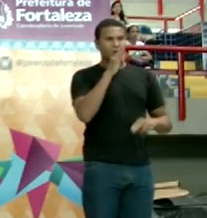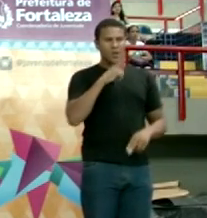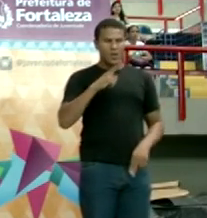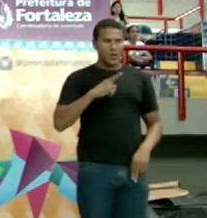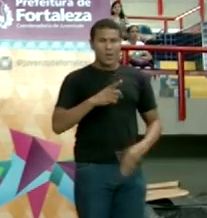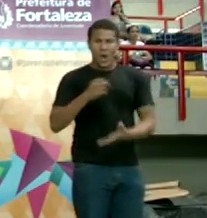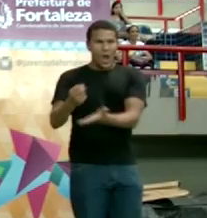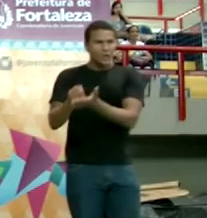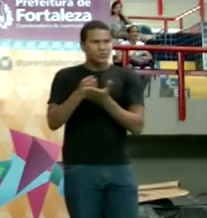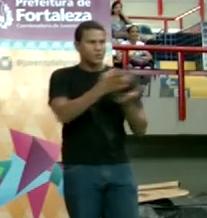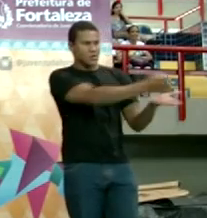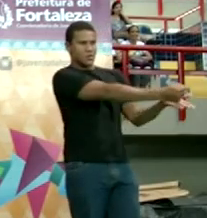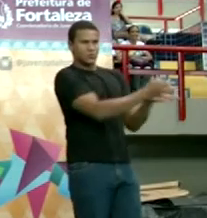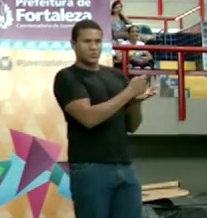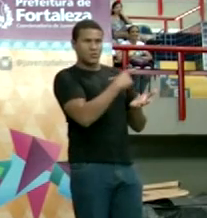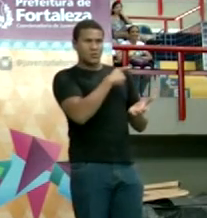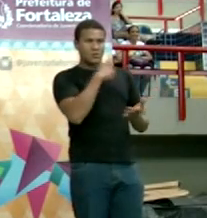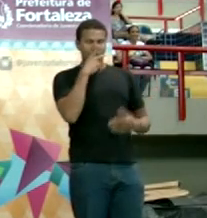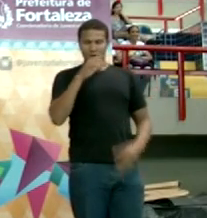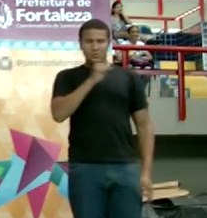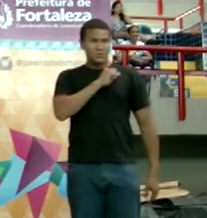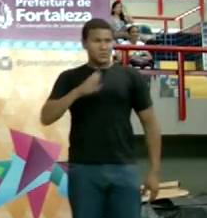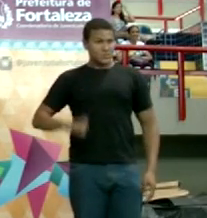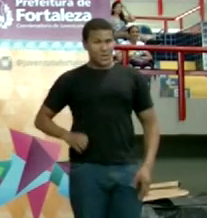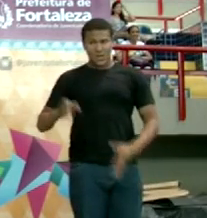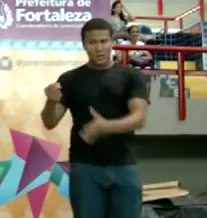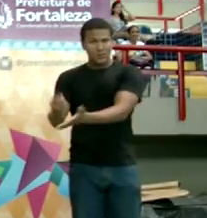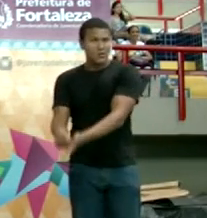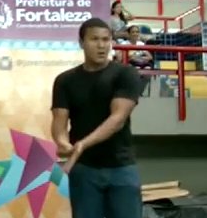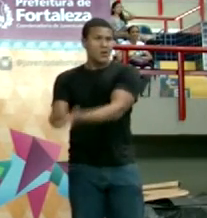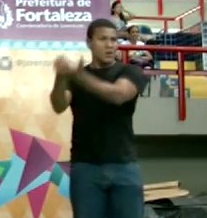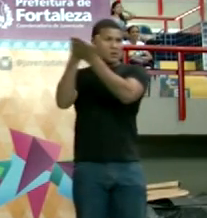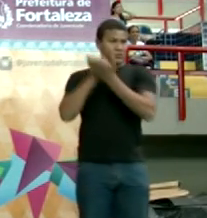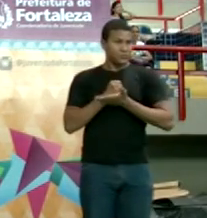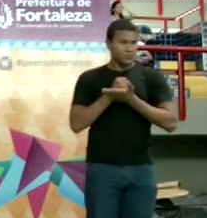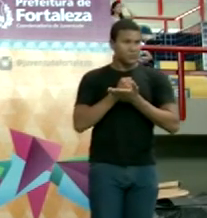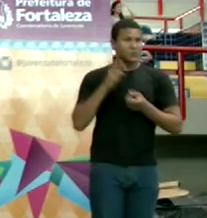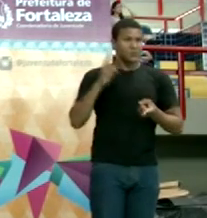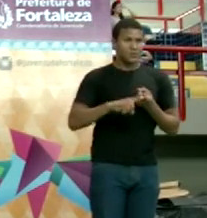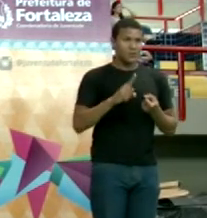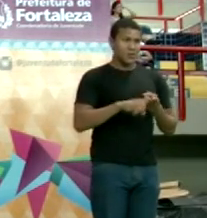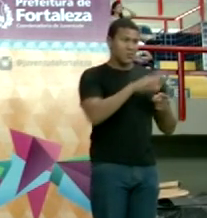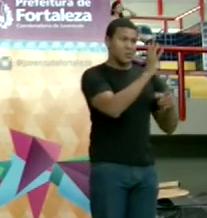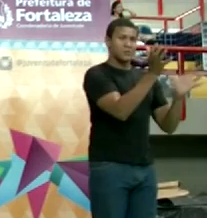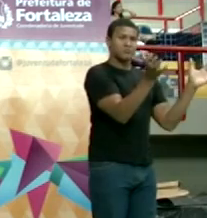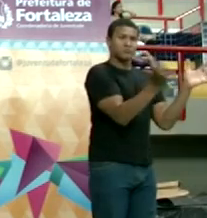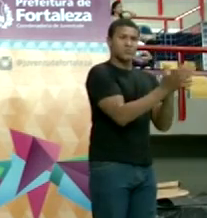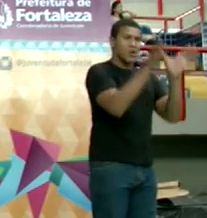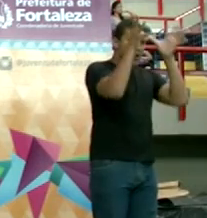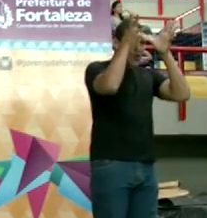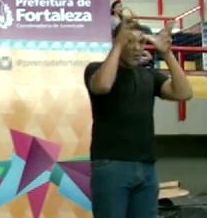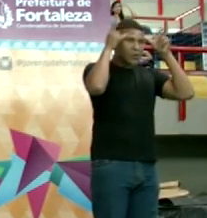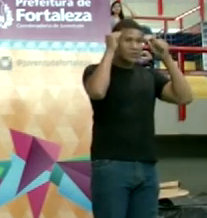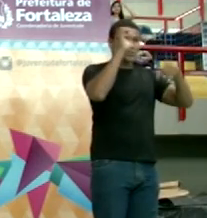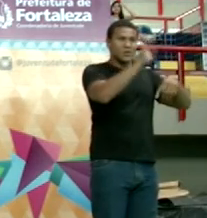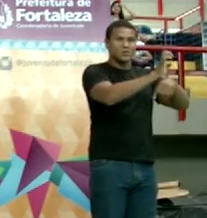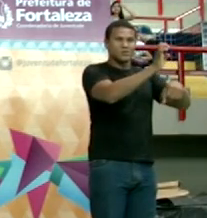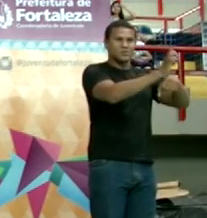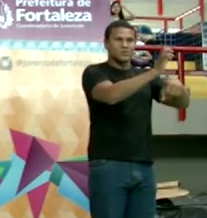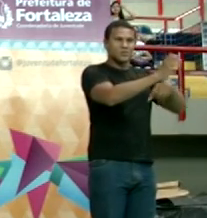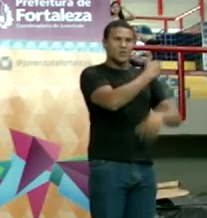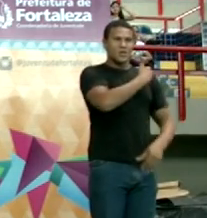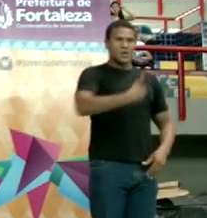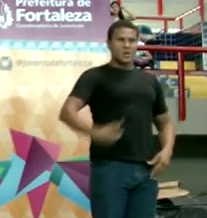apoio. Ele tinha tanto o Senado, como ele tinha também o Conselho de Estado. O Conselho de Estado também